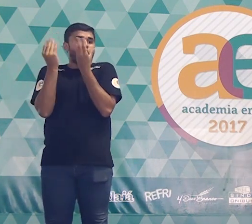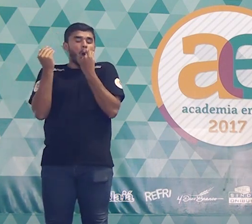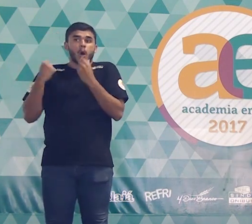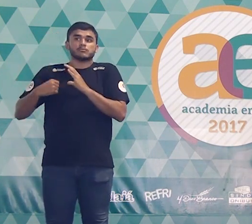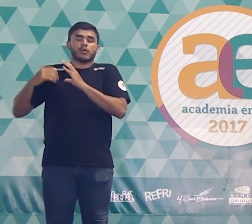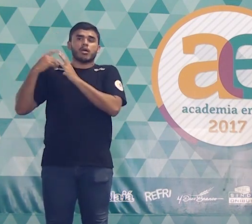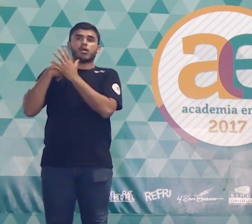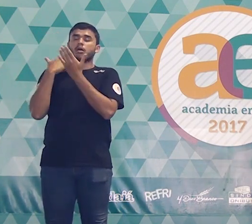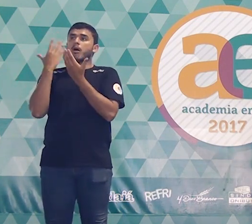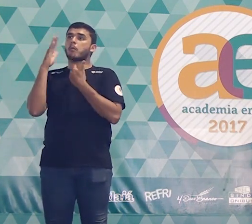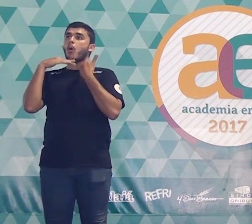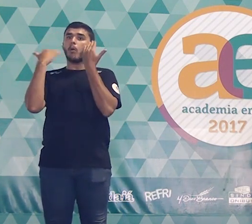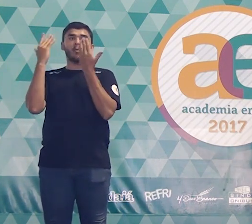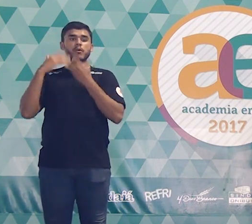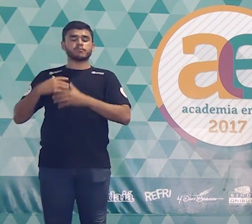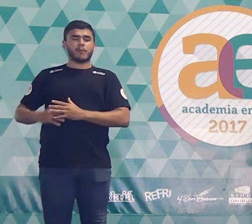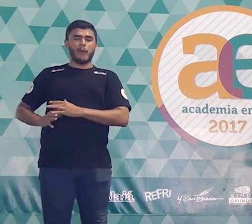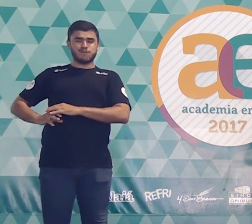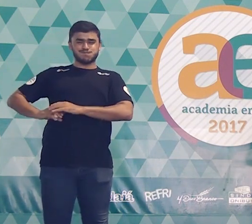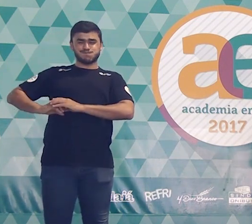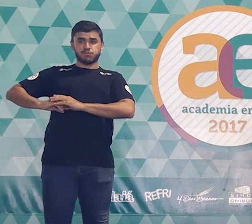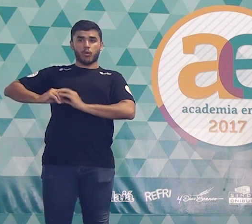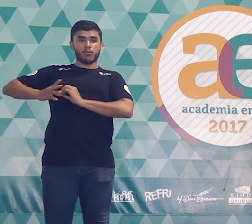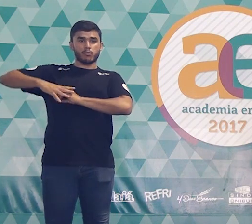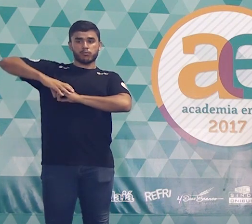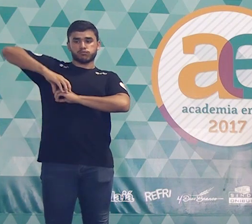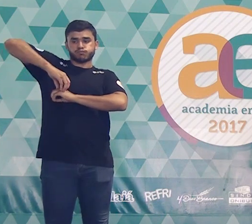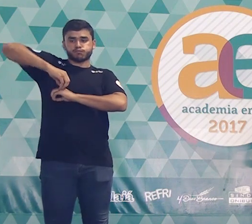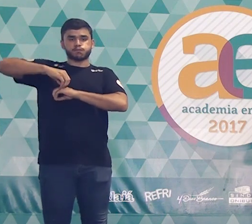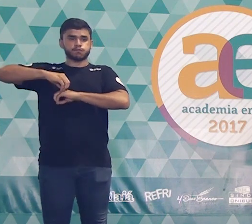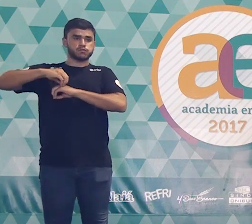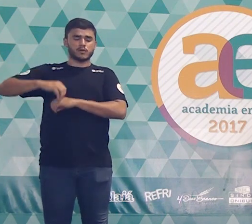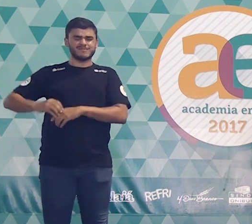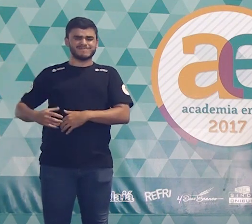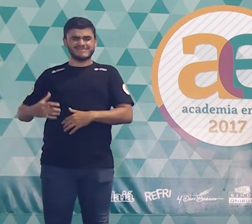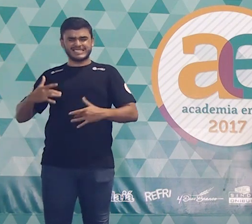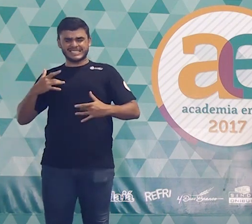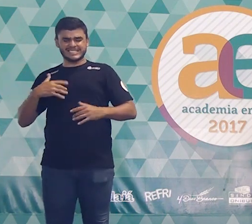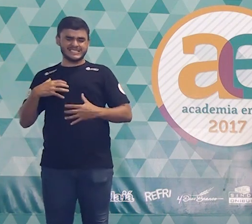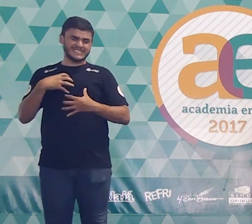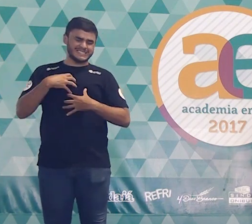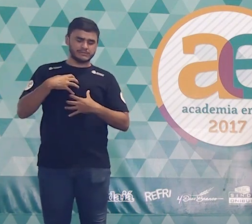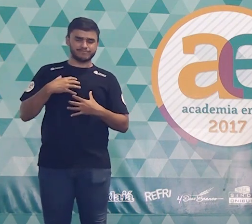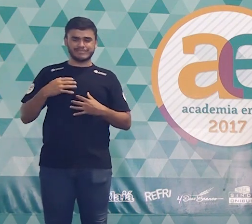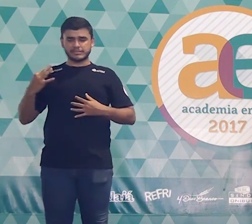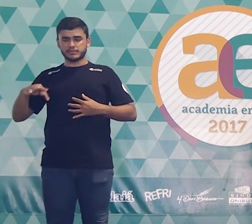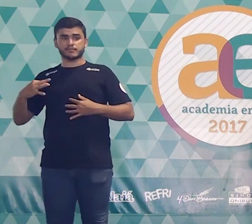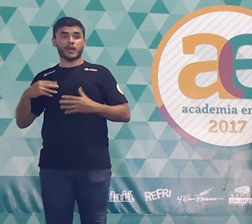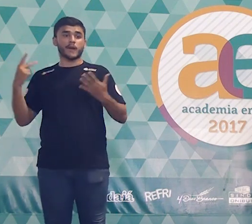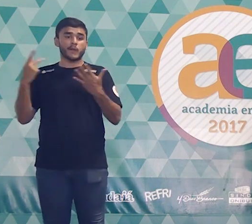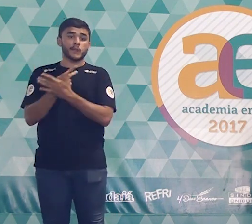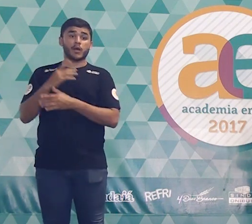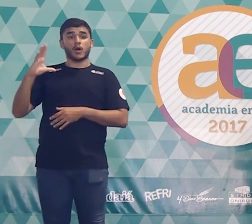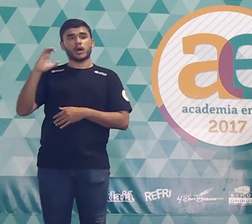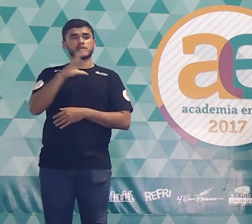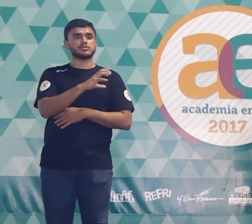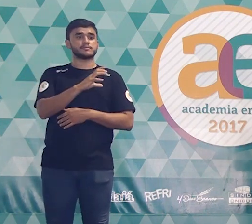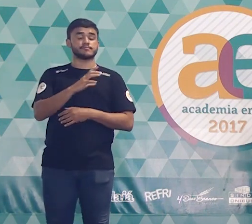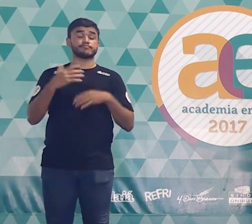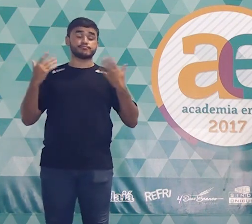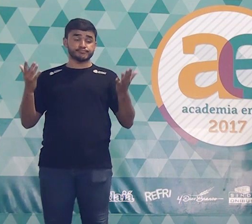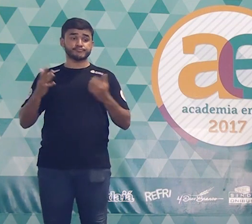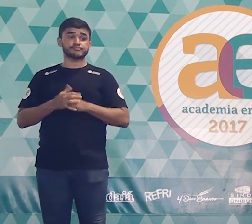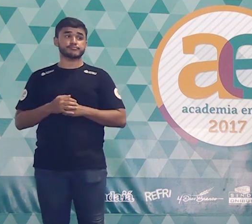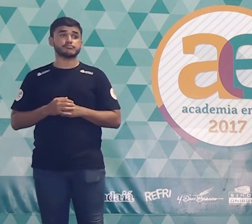células formando um tumor no seu fígado, e aí você começa a ter um sintoma, e aí começa a descobrir que você tem uma neoplasia, um câncer, né? Então, se você